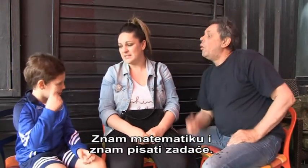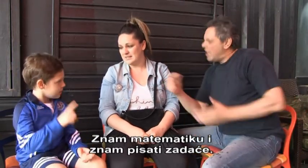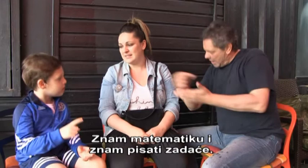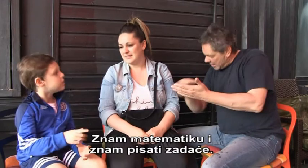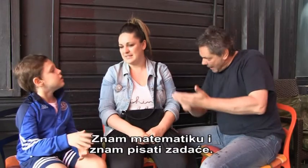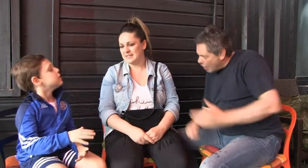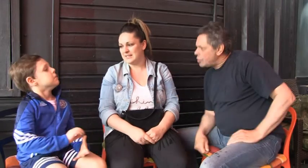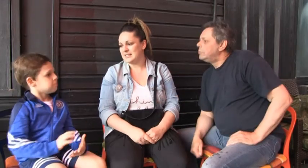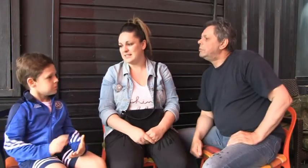Znaš?